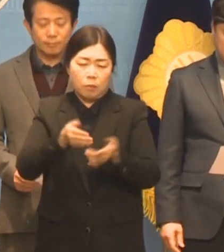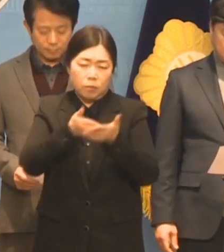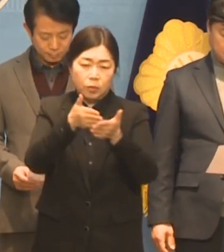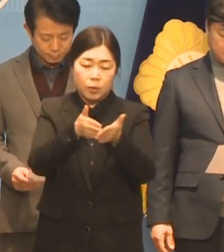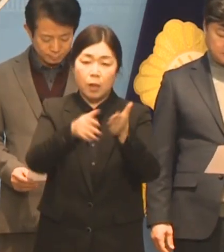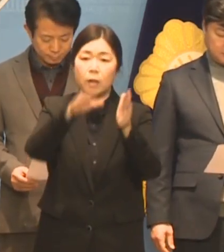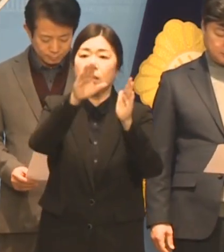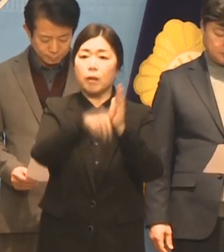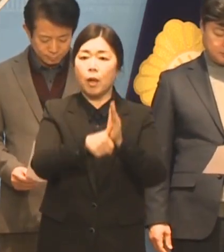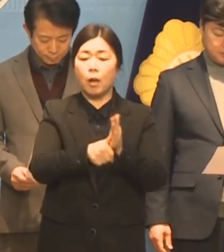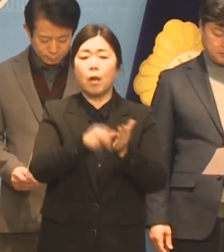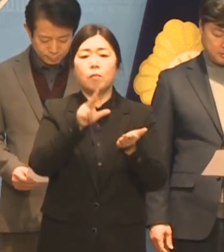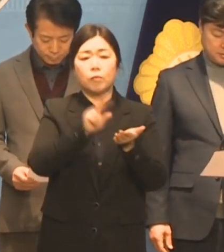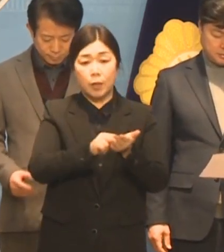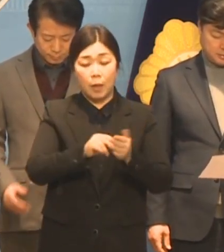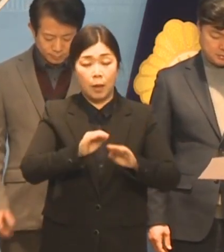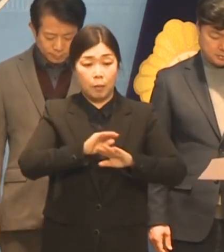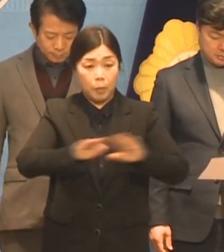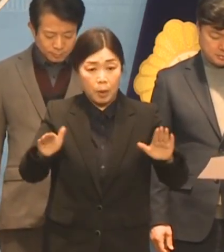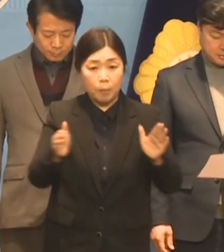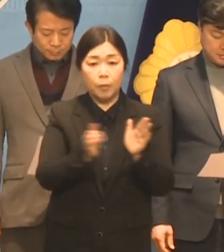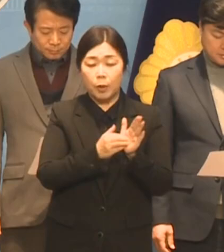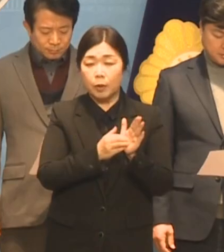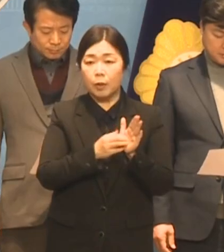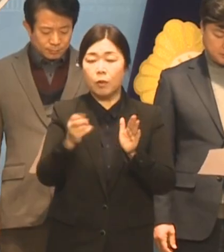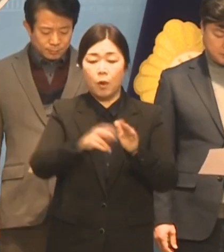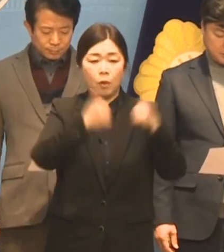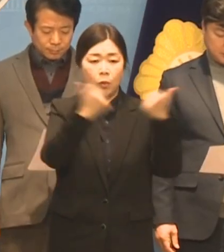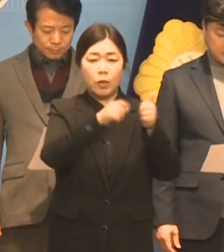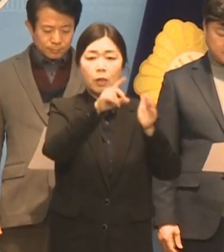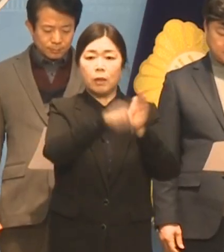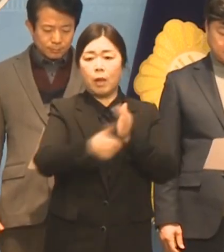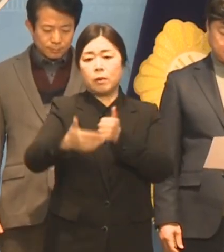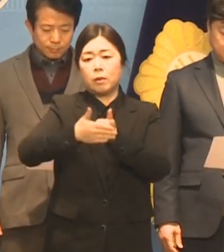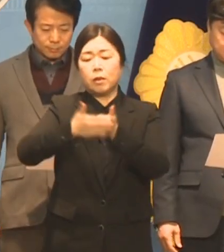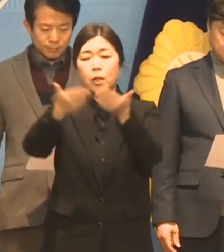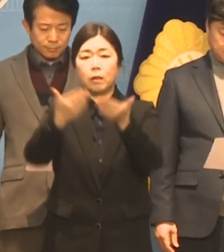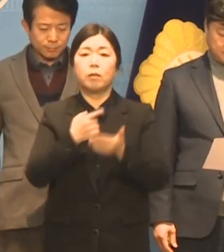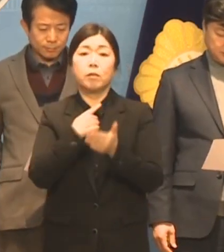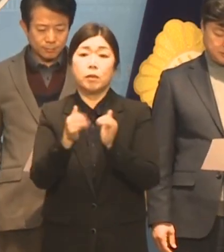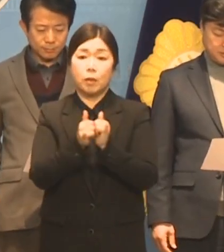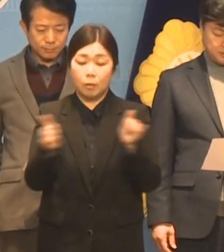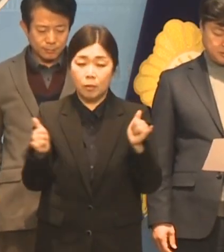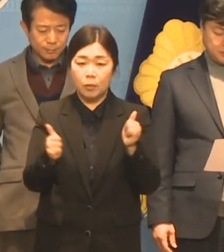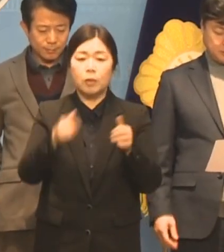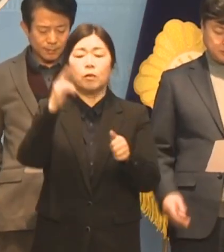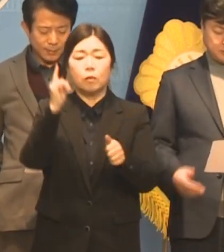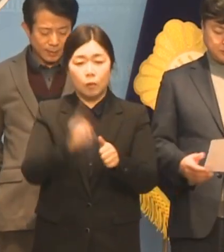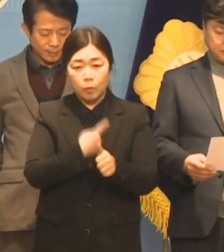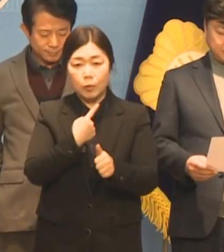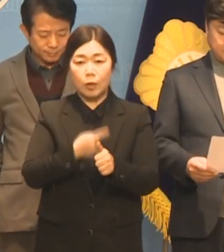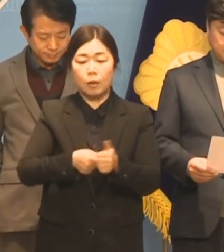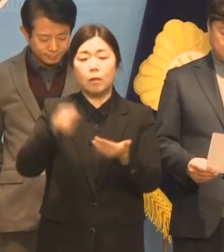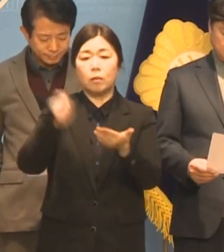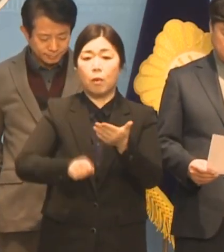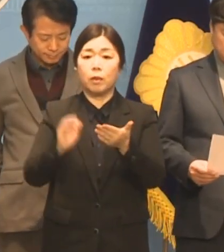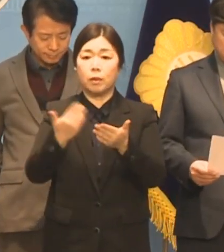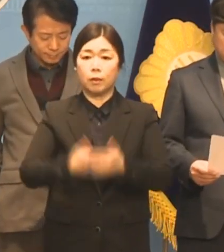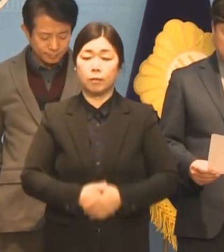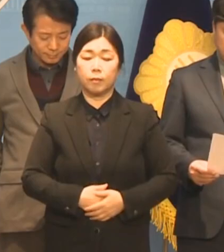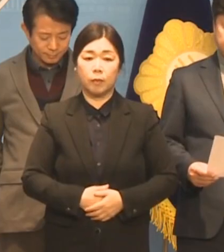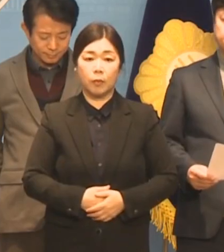진행하는 동안 많은 의견과 지지를 보태주신 모든 분이 함께 이뤄낸 성과입니다. 통과된